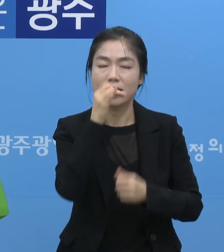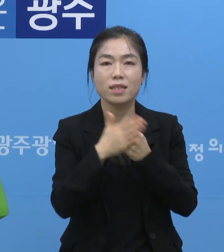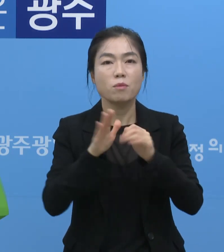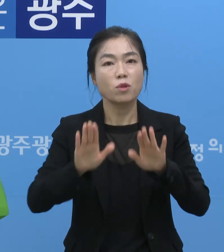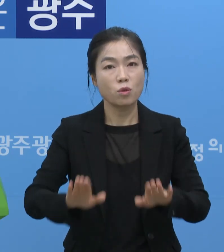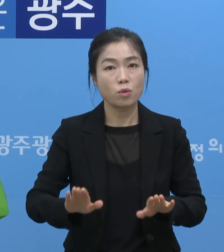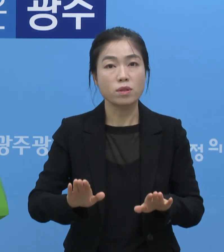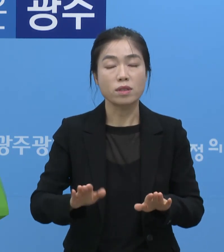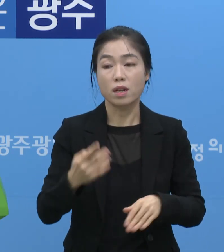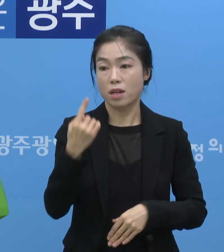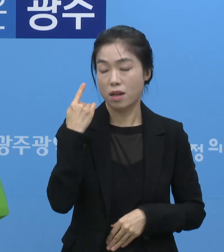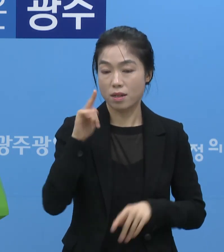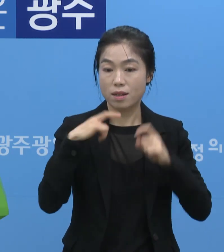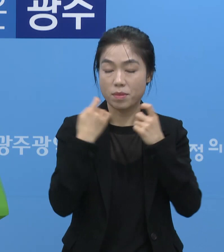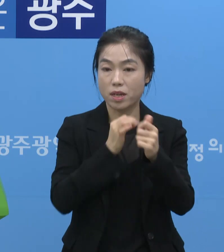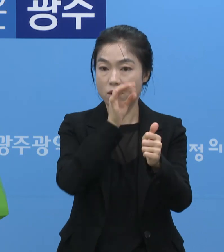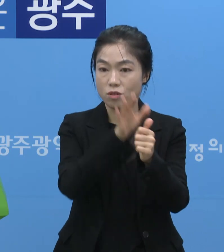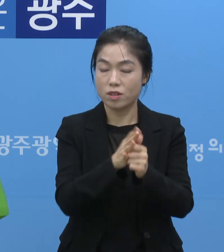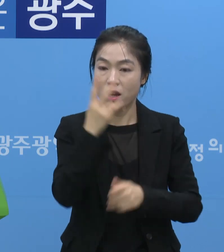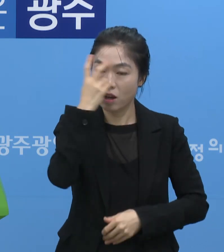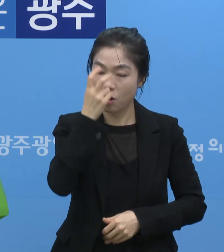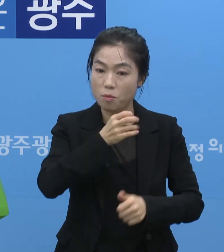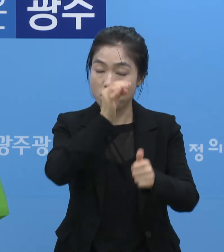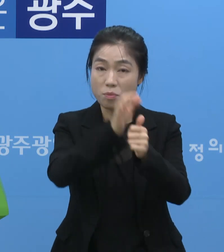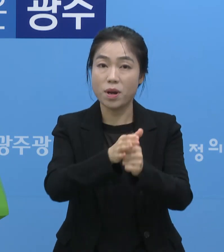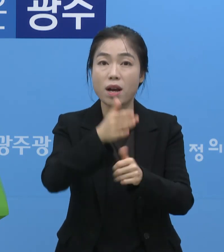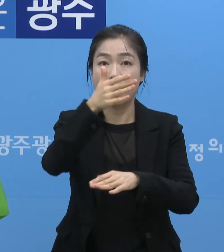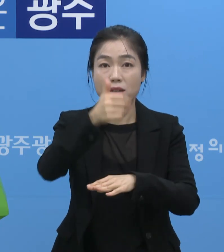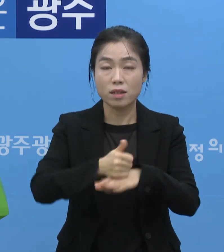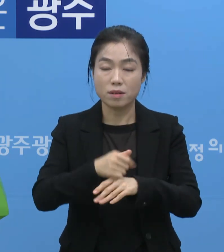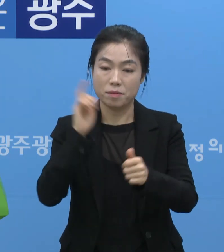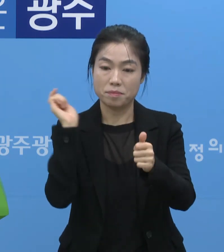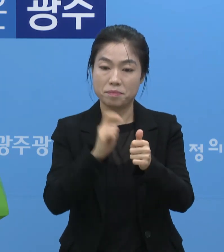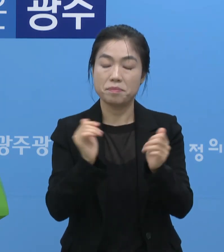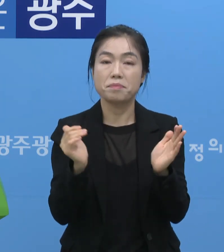그래서 어제 민간 수탁에 검사 의뢰한 결과 확진된 사례입니다.